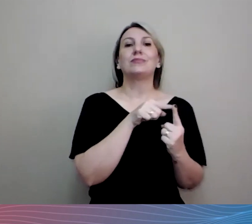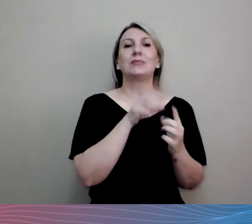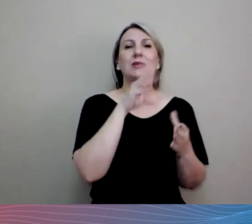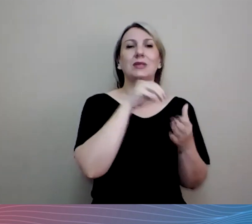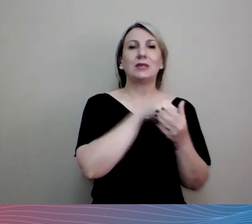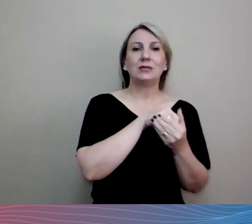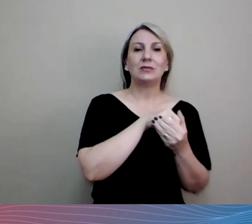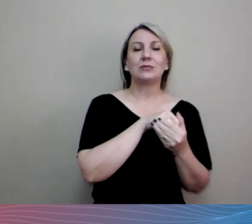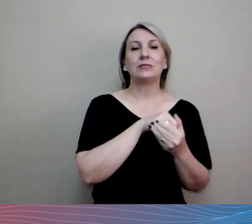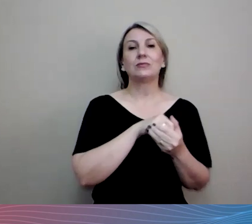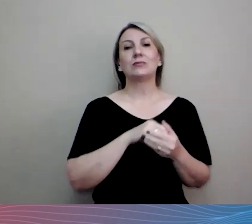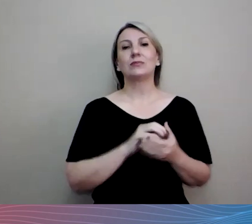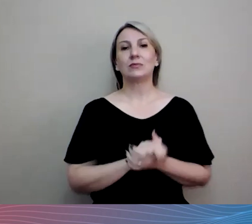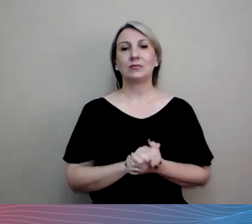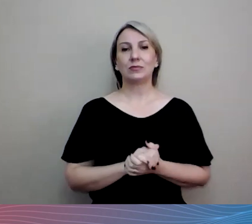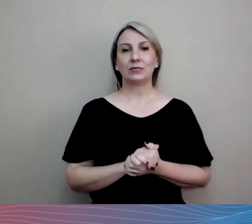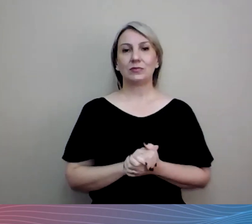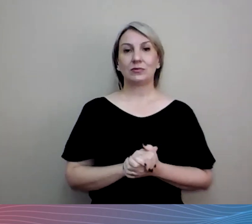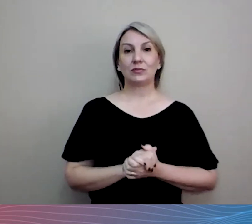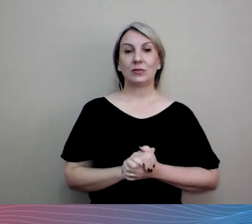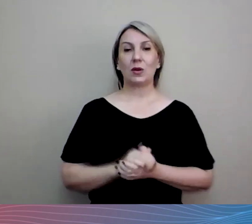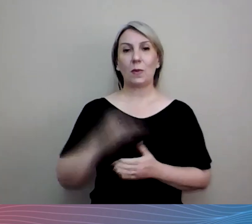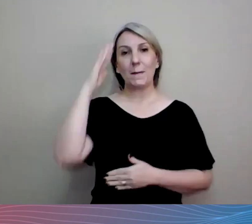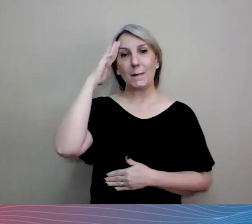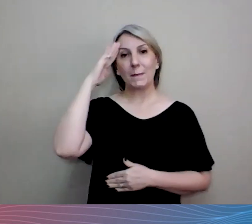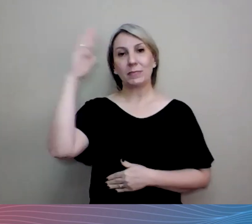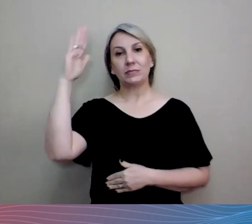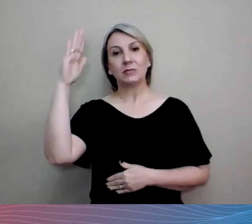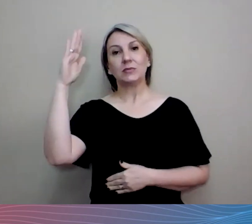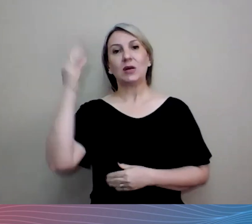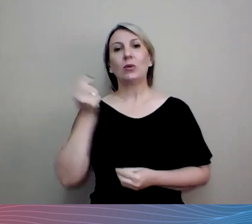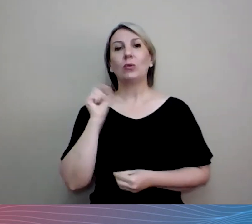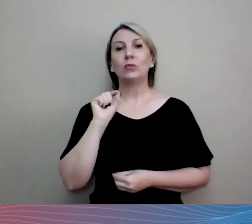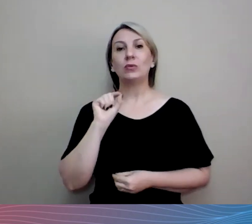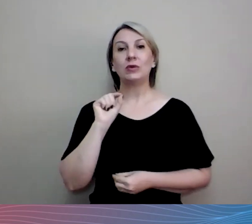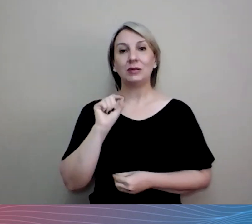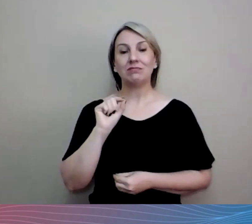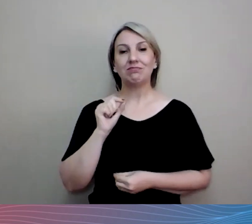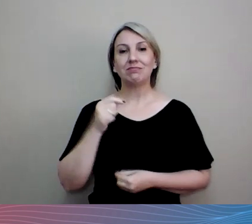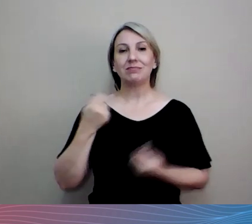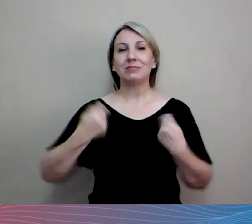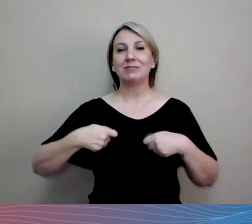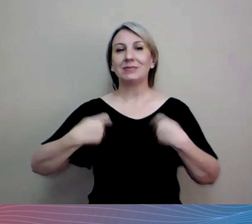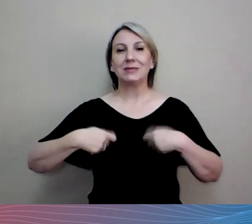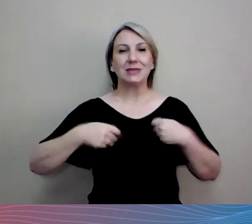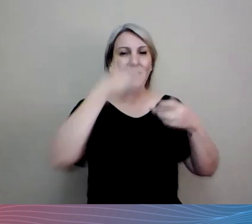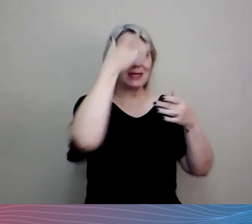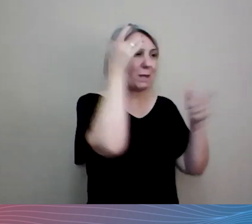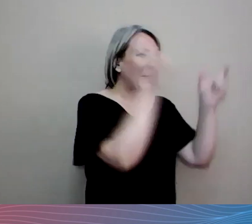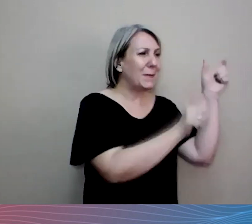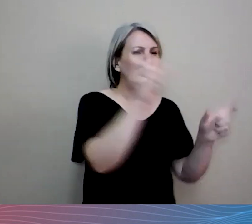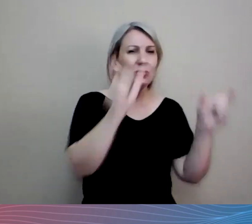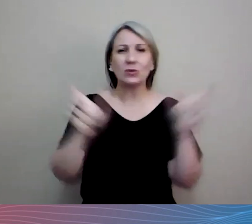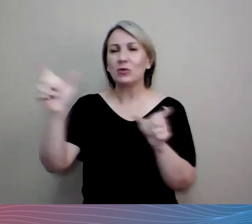dispensador principal, nós precisamos de muitos dispensadores, precisamos de muitos dos irmãos